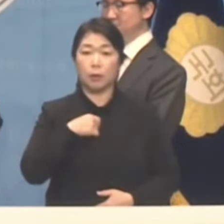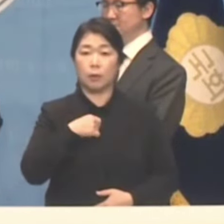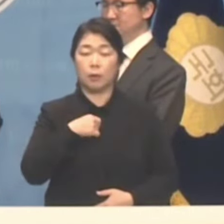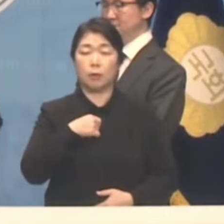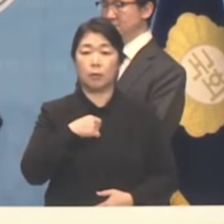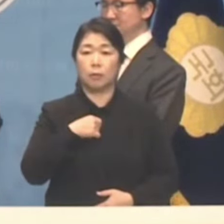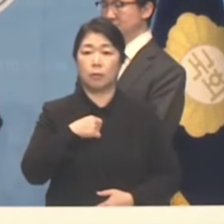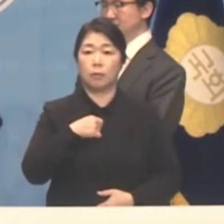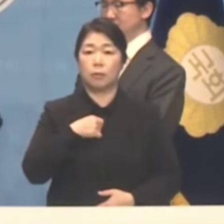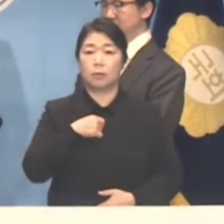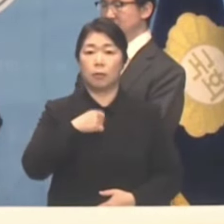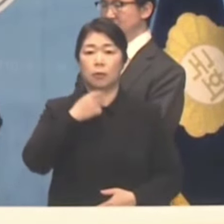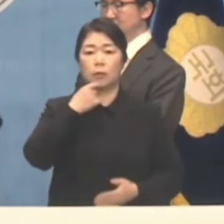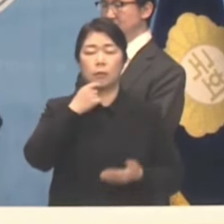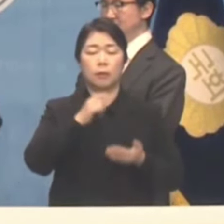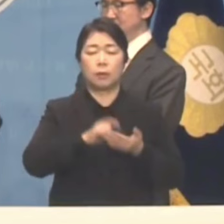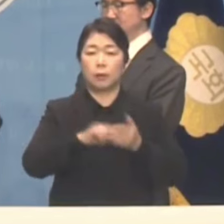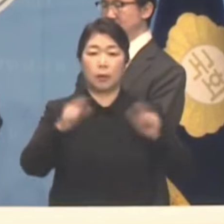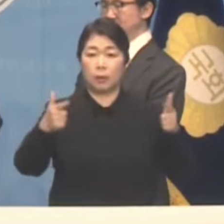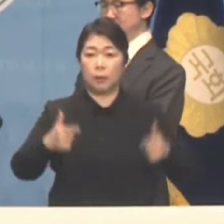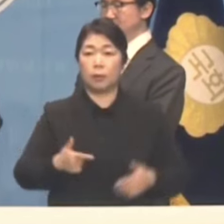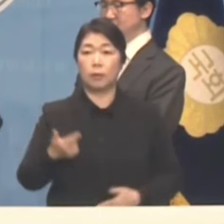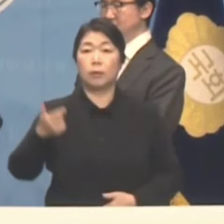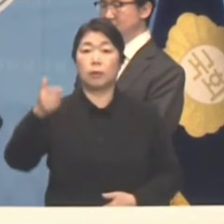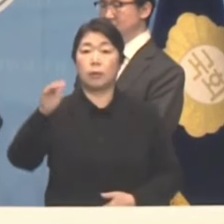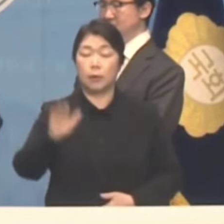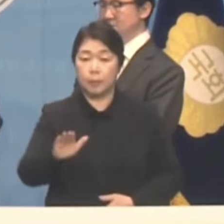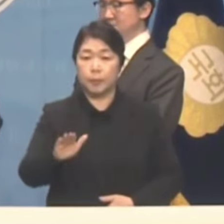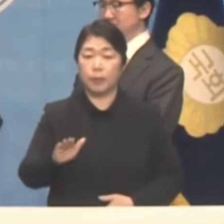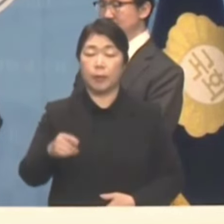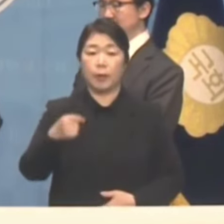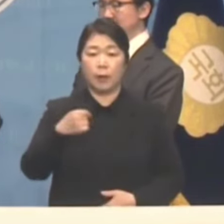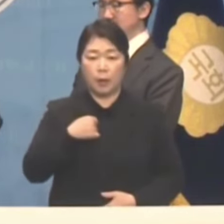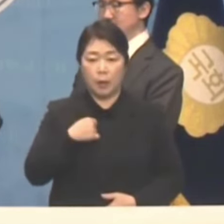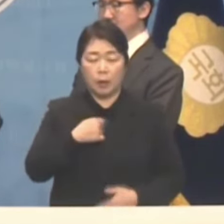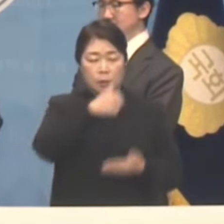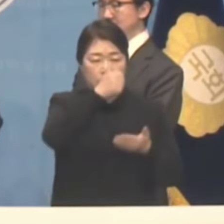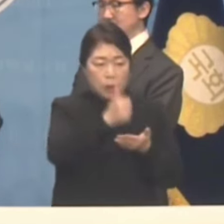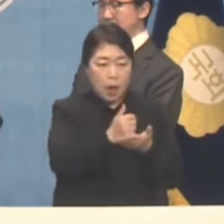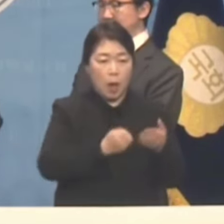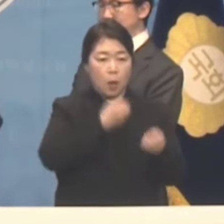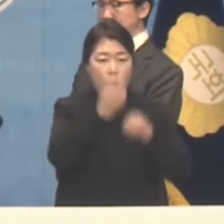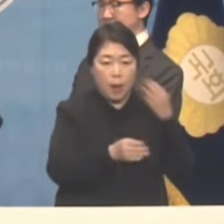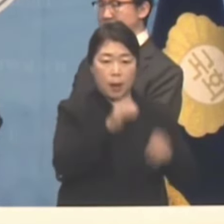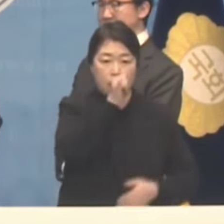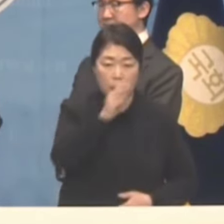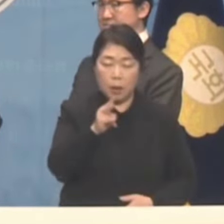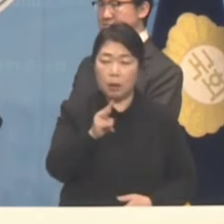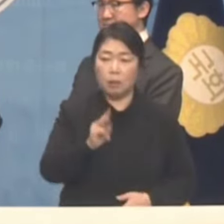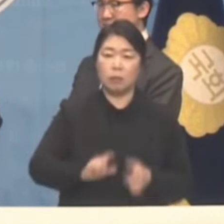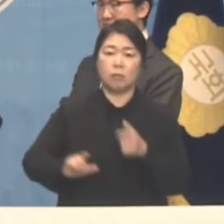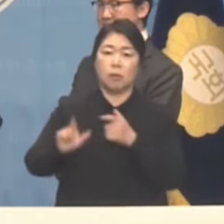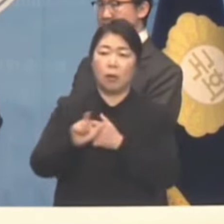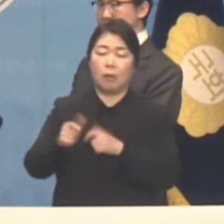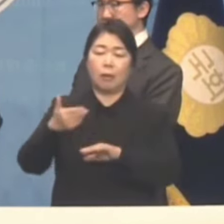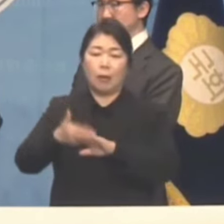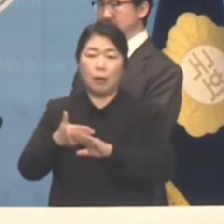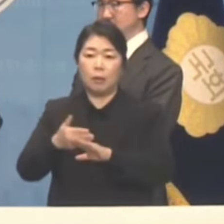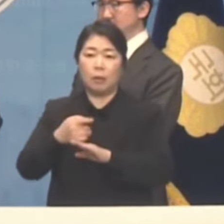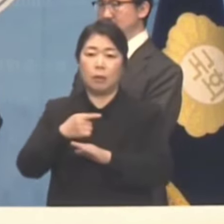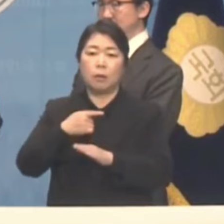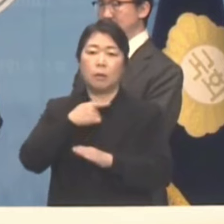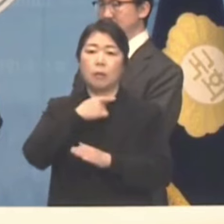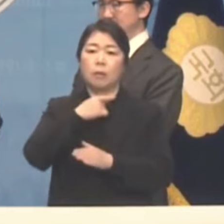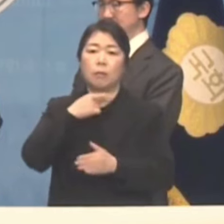사실 쉬운 일이 아닙니다 그렇지만 제가 제를 고백해야지 더 이상의 마리오네트가